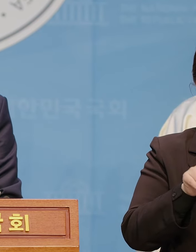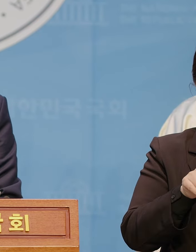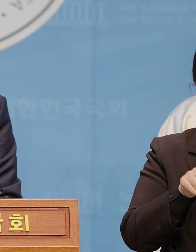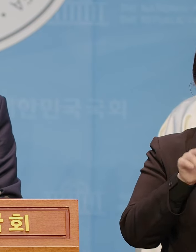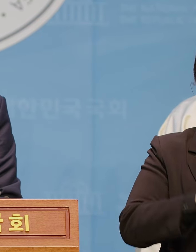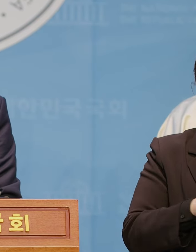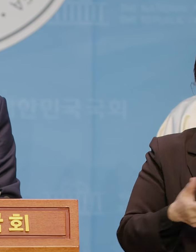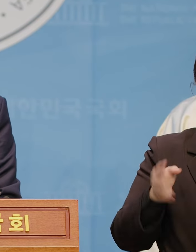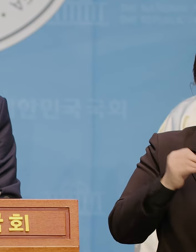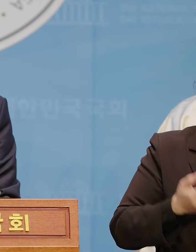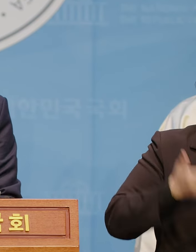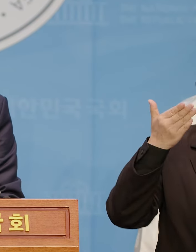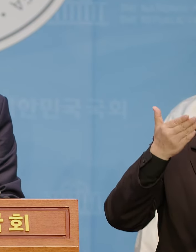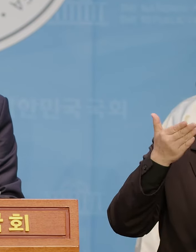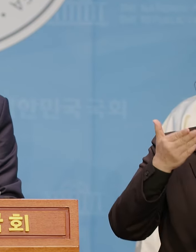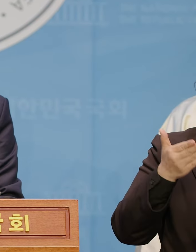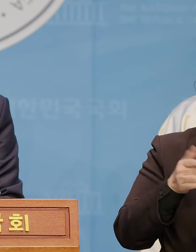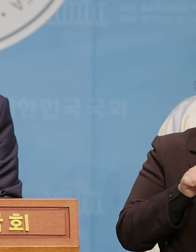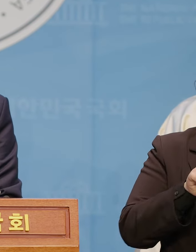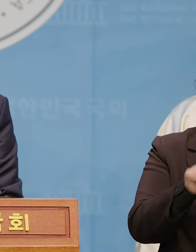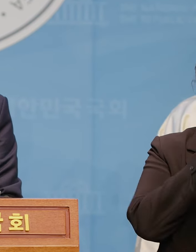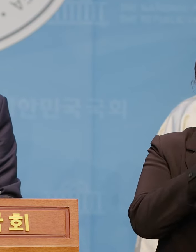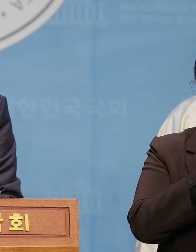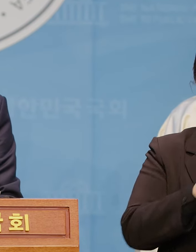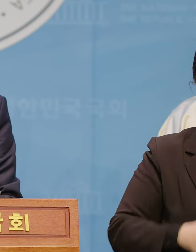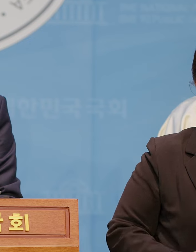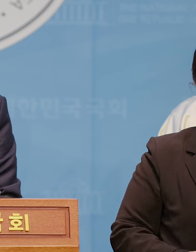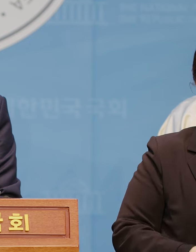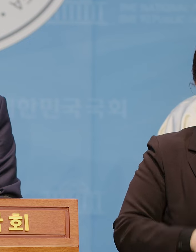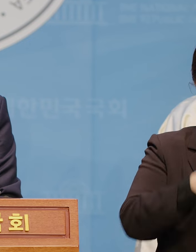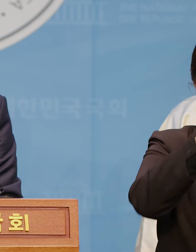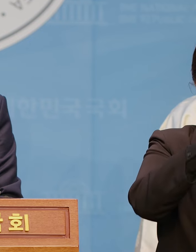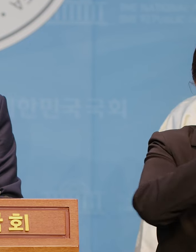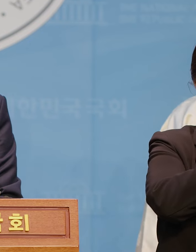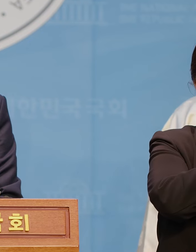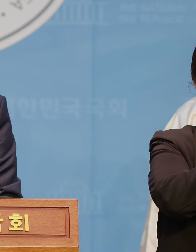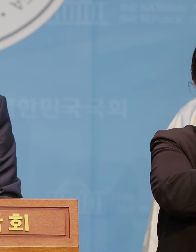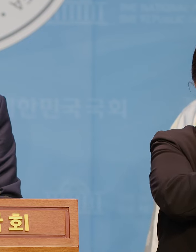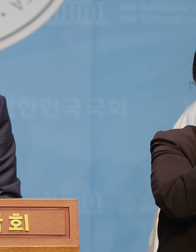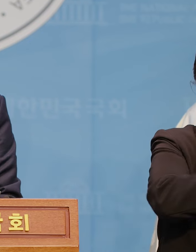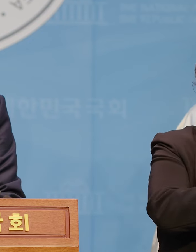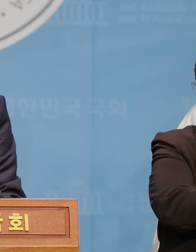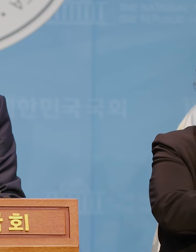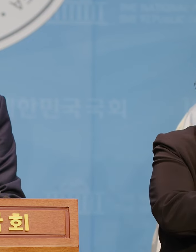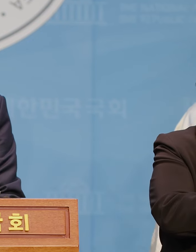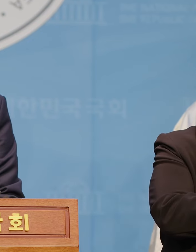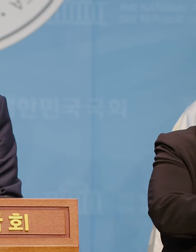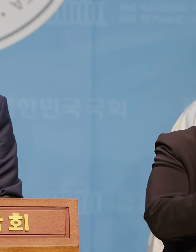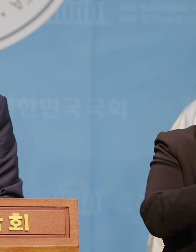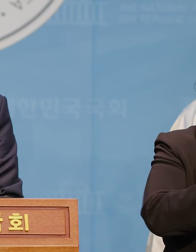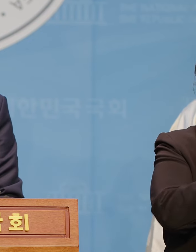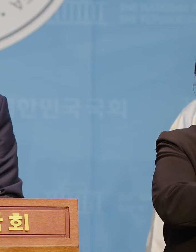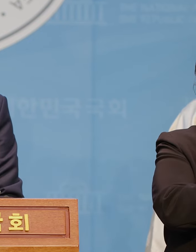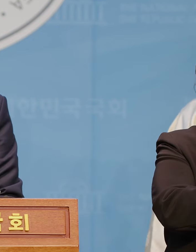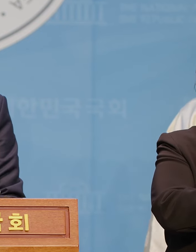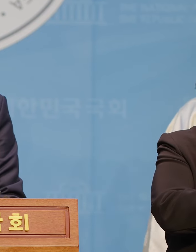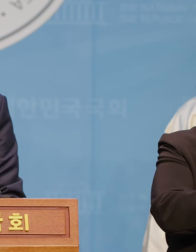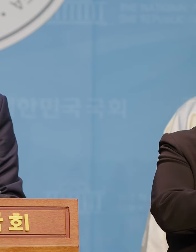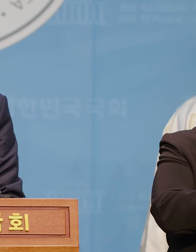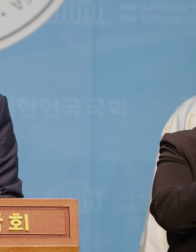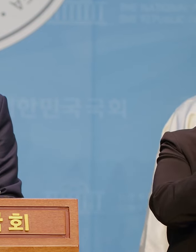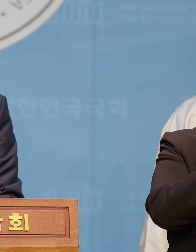딸이 대주주로 있는 알트 통신사의 영업사원들이 불법 사전 선거 운동을 했다는